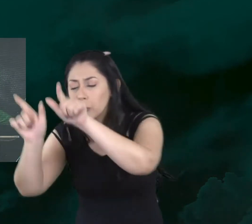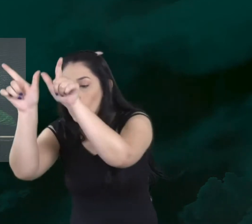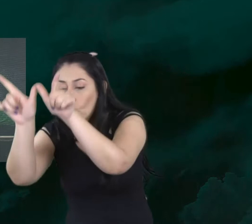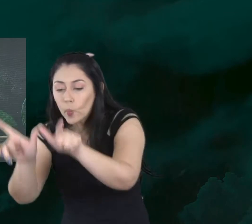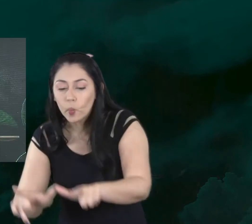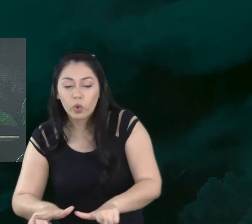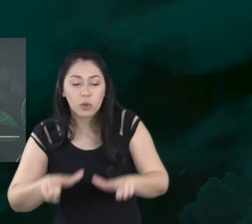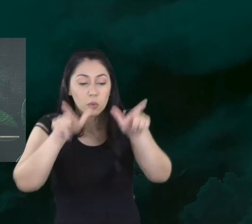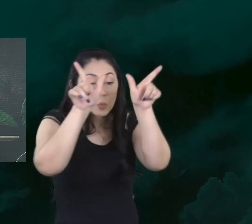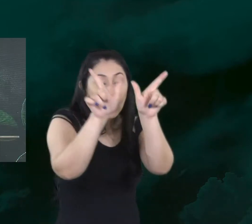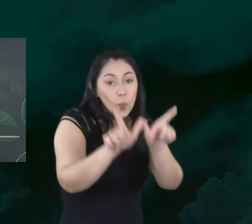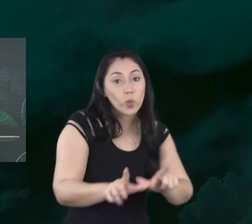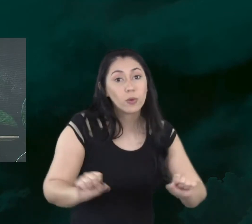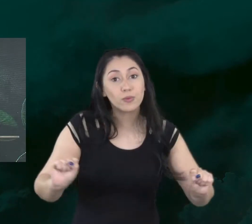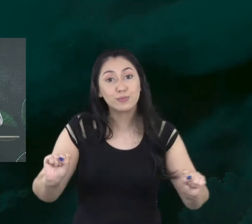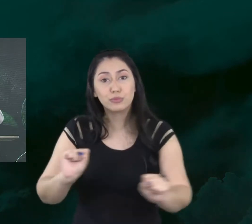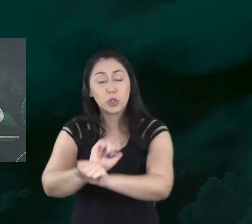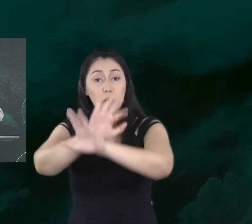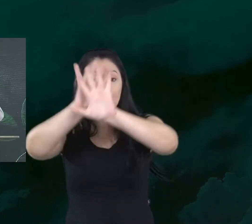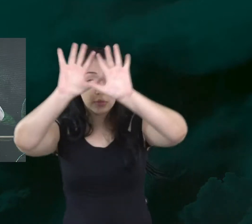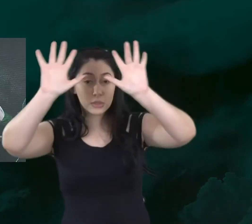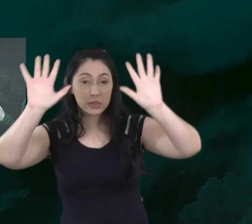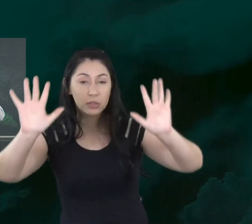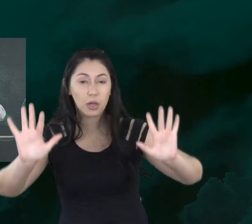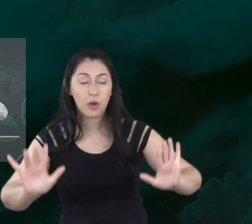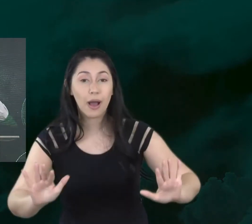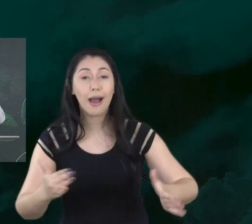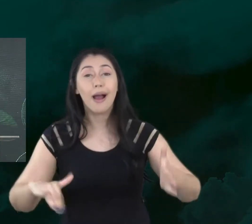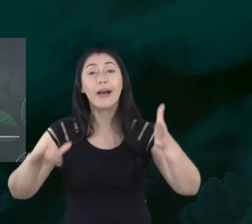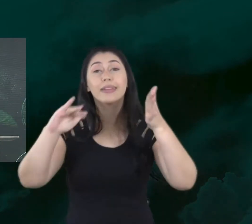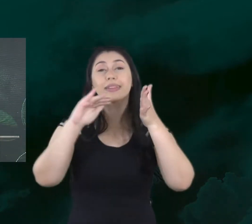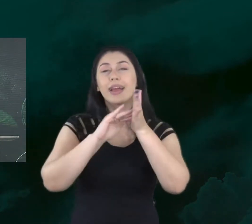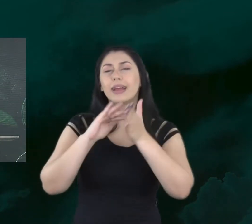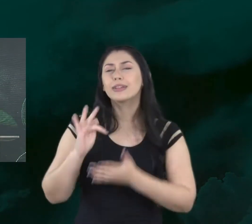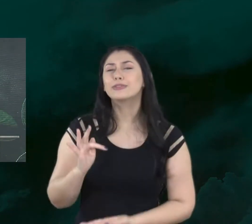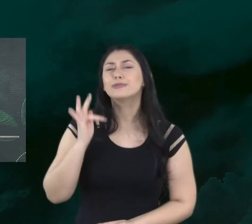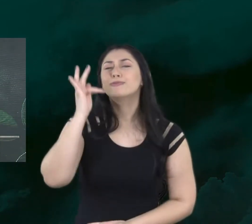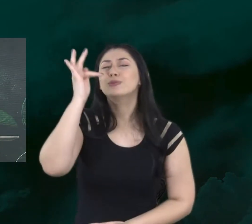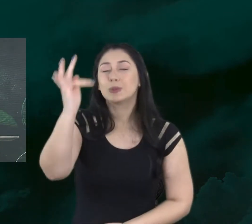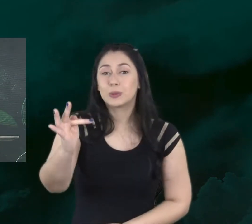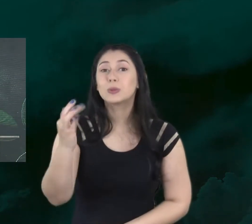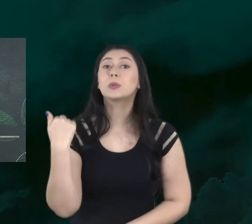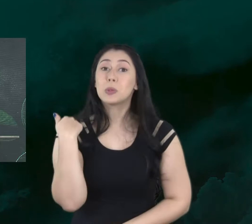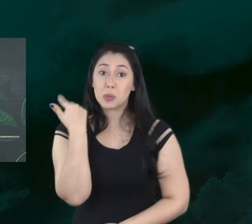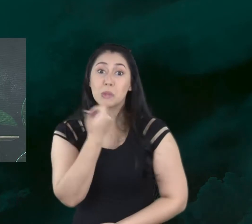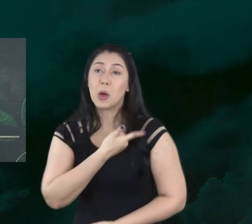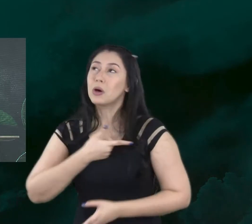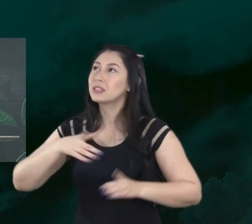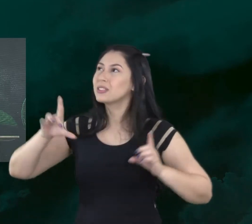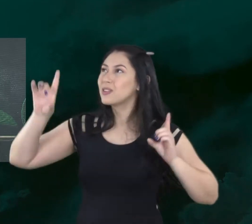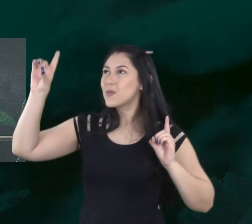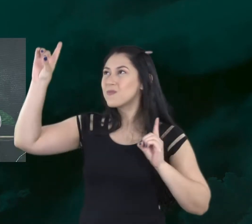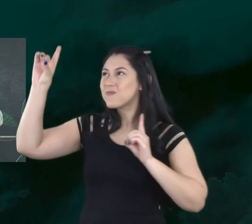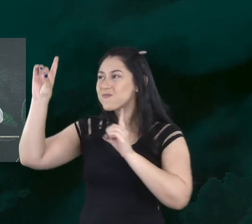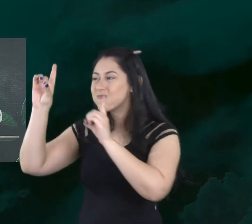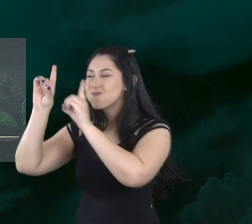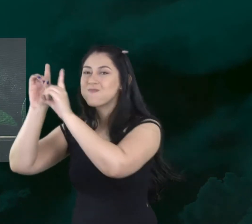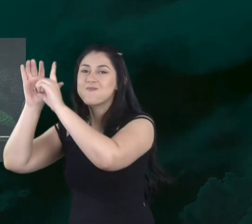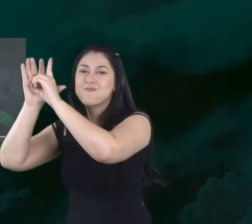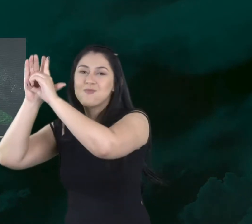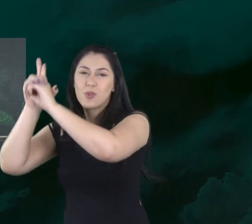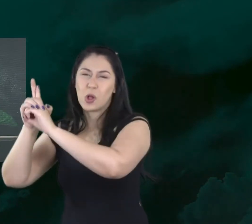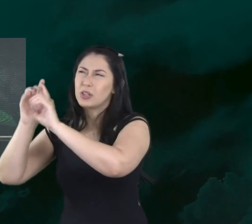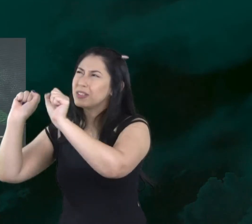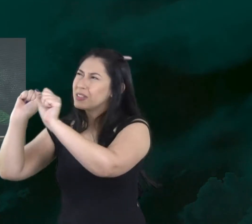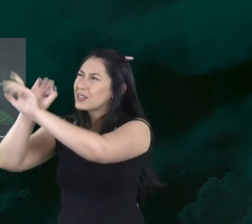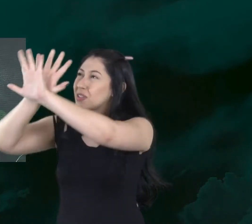também glorificação, até um dia nós seremos recebidos para dentro da glória de Deus, para dentro